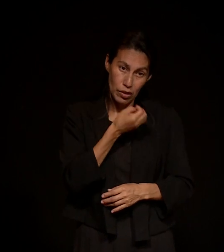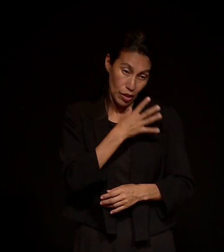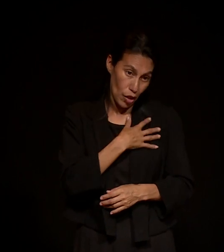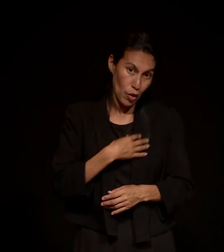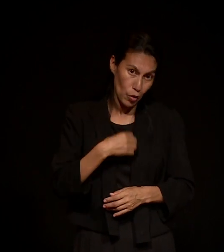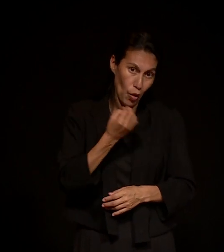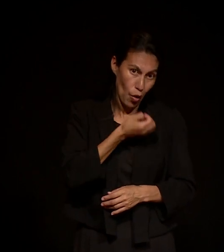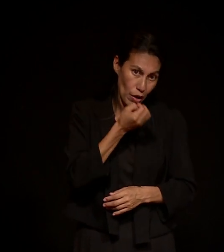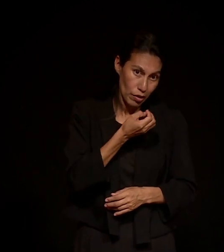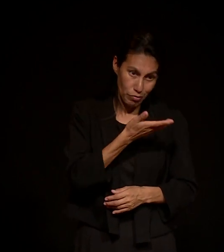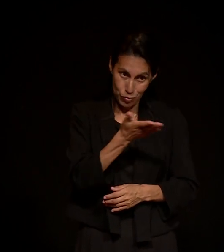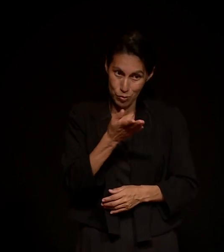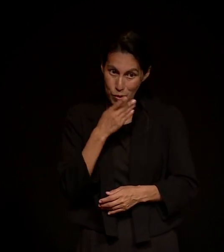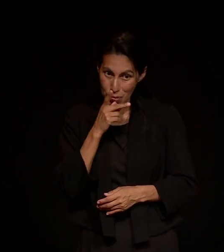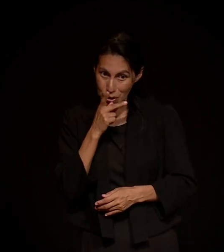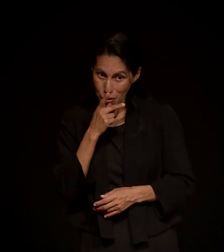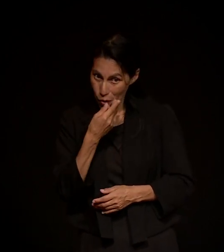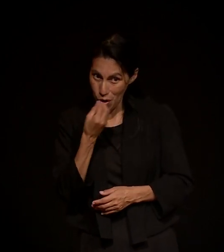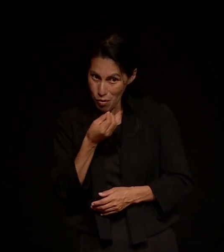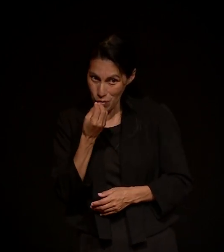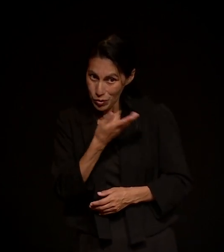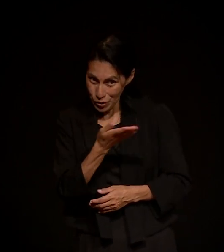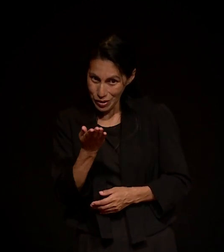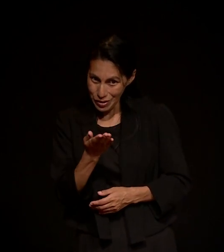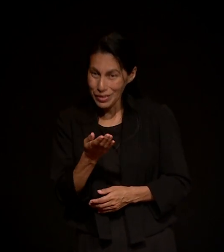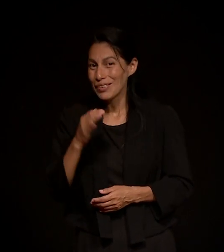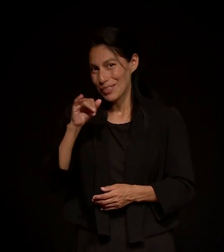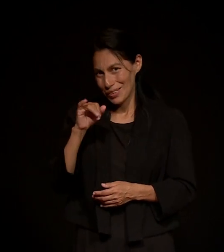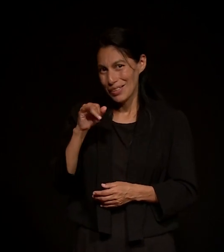sus hijos, ¿verdad? Ustedes, sus papás oran por ustedes.